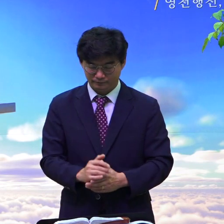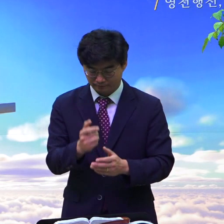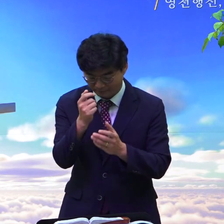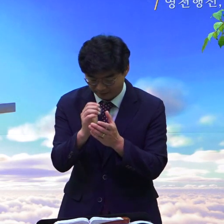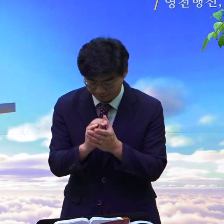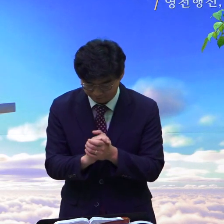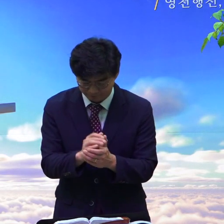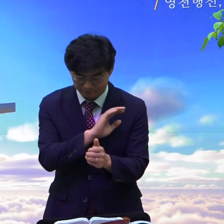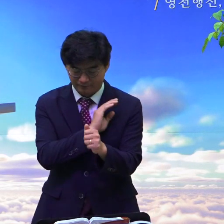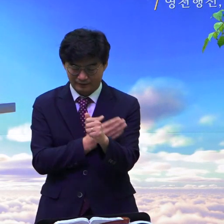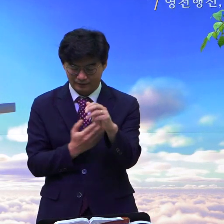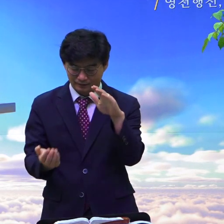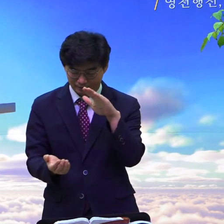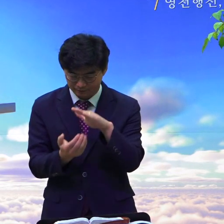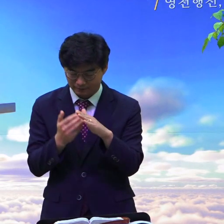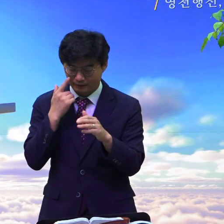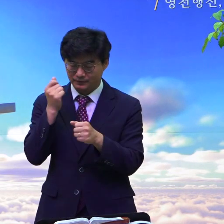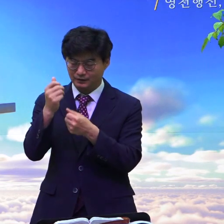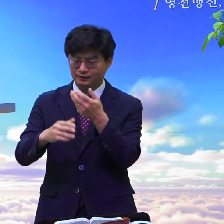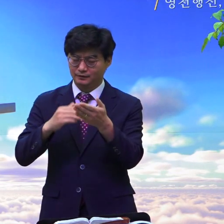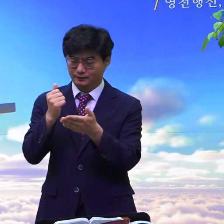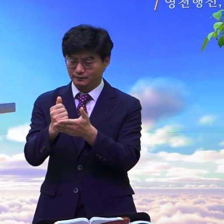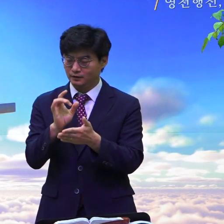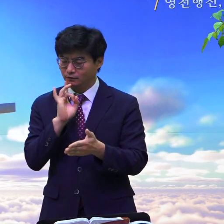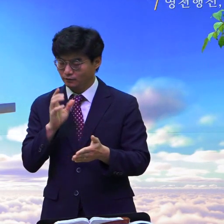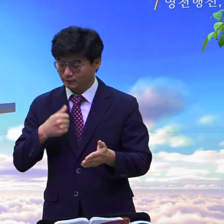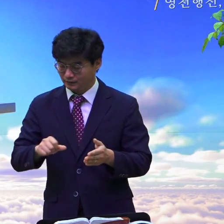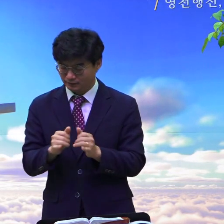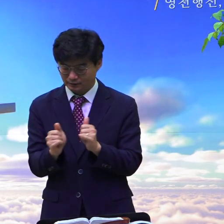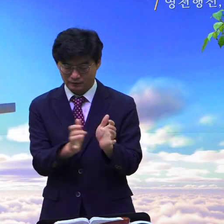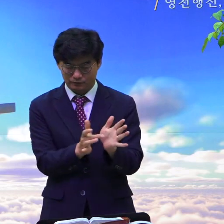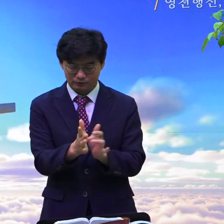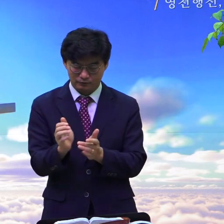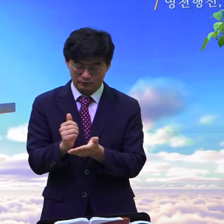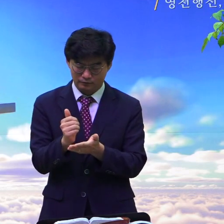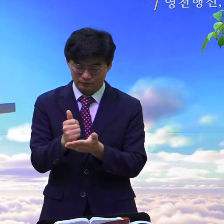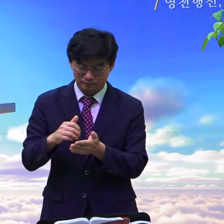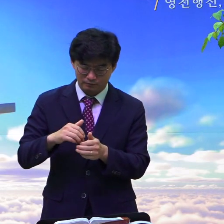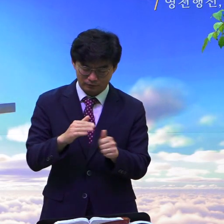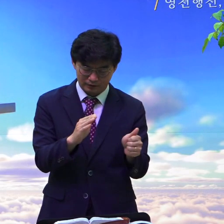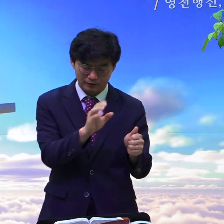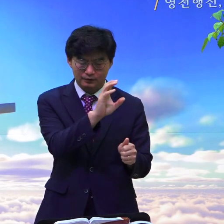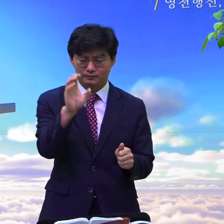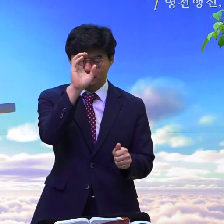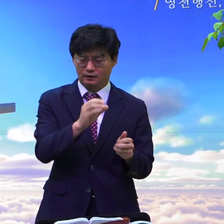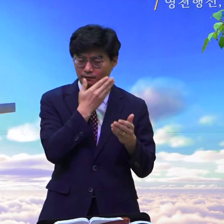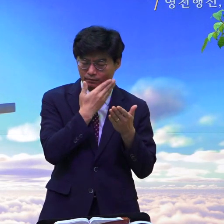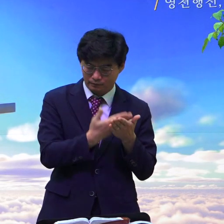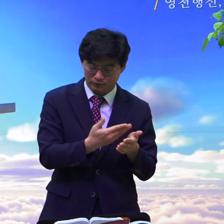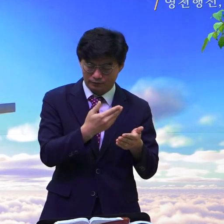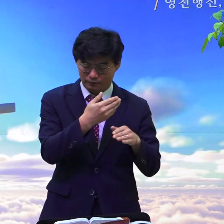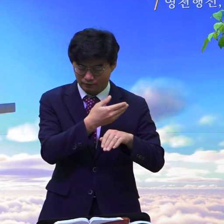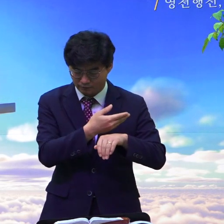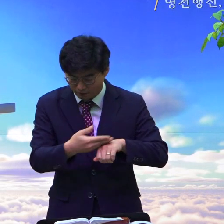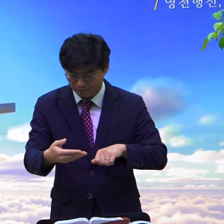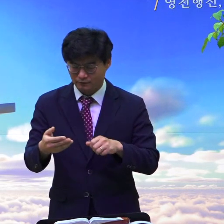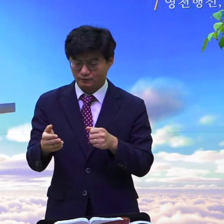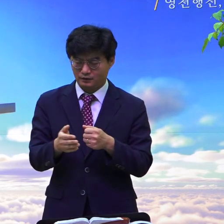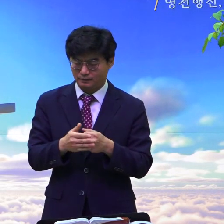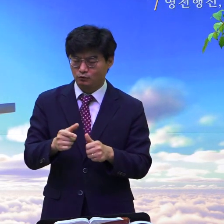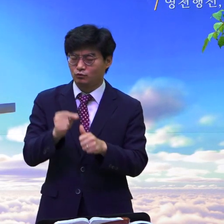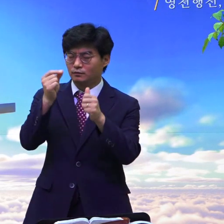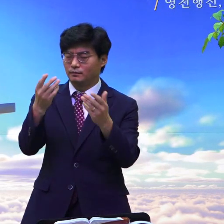전능하신 하나님 아버지, 독생자 예수님을 이 땅에 보내셔서 십자가의 보혈로 구원받게 하시고 저희들을 주님의 제자로